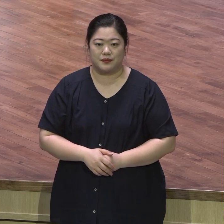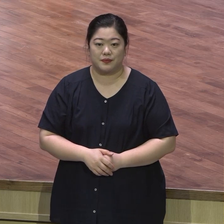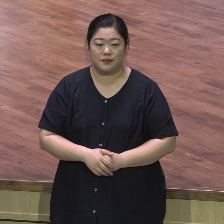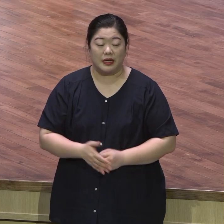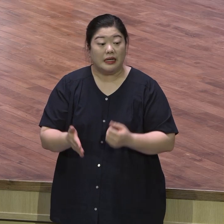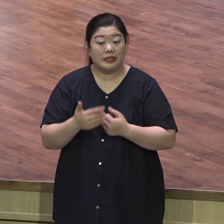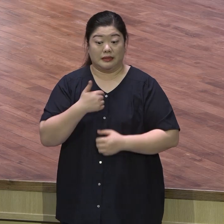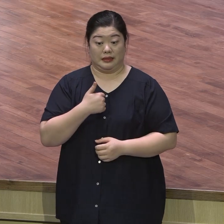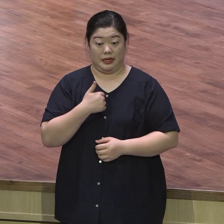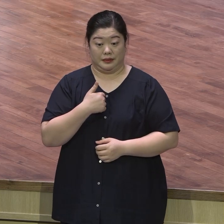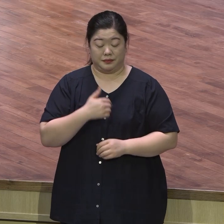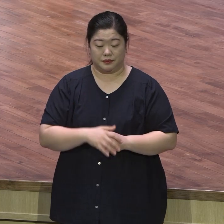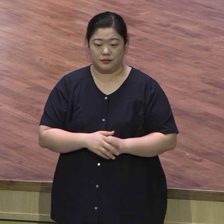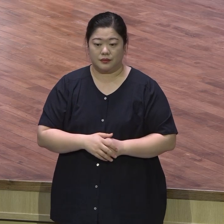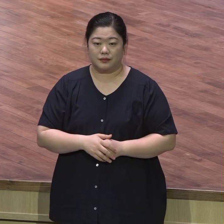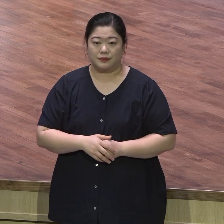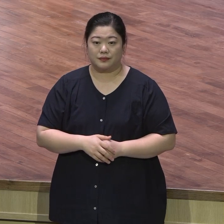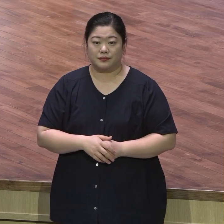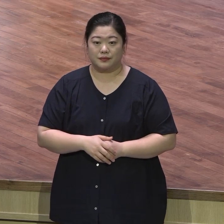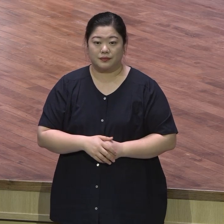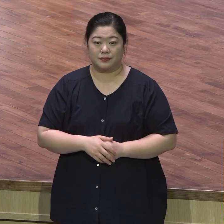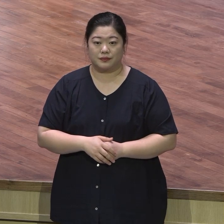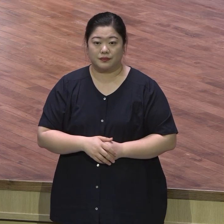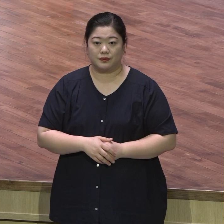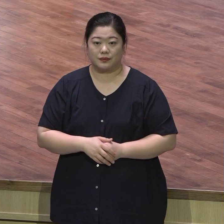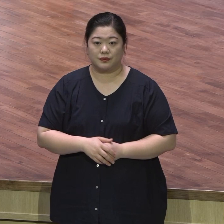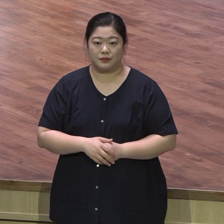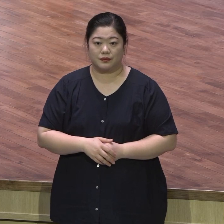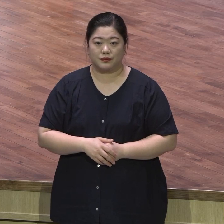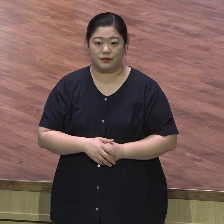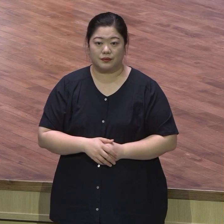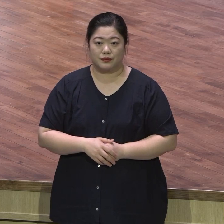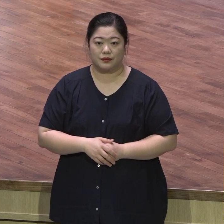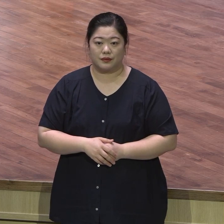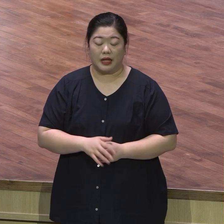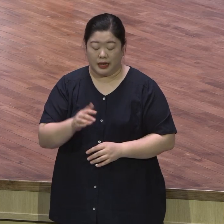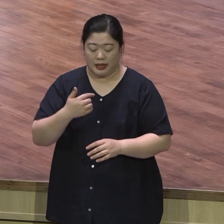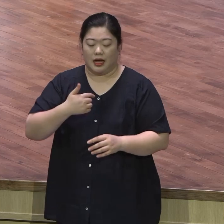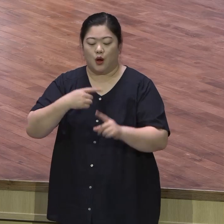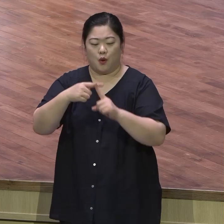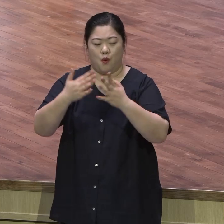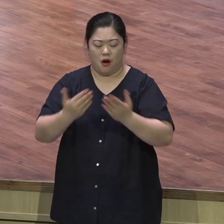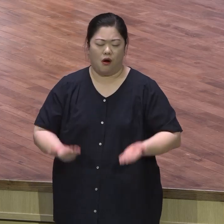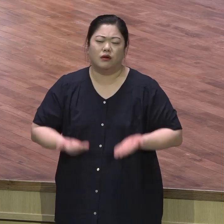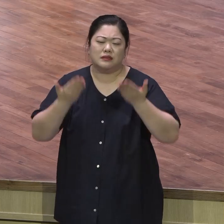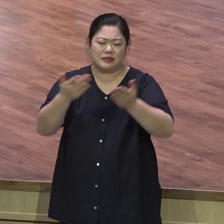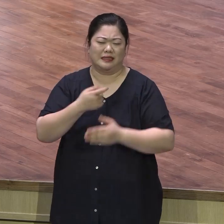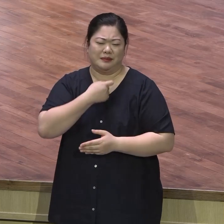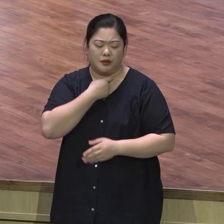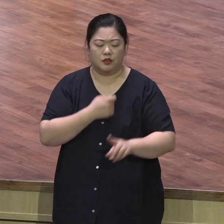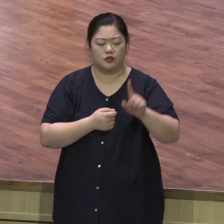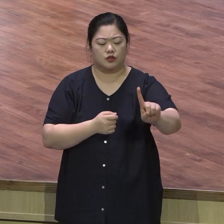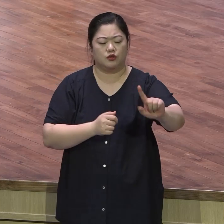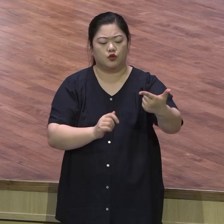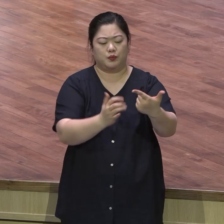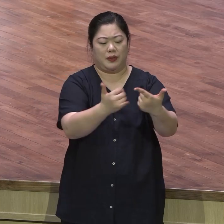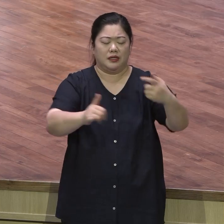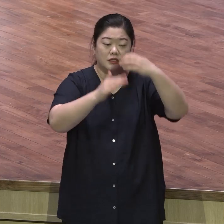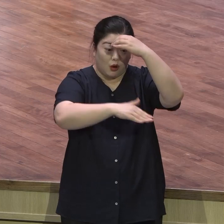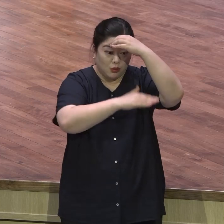기도하고 있습니다. 1600여 명 성도가 140억 이상을 본당은 당에 작정했습니다. 하나님 들으시도록